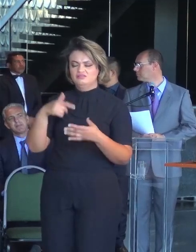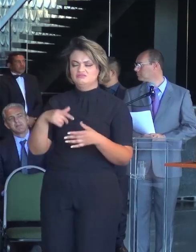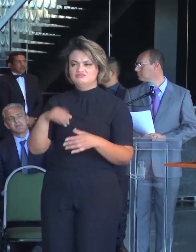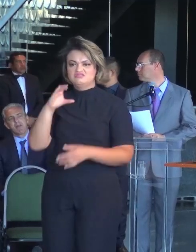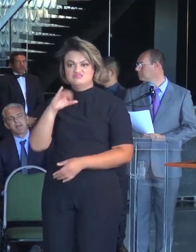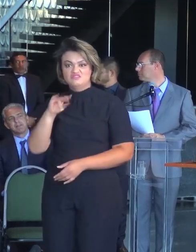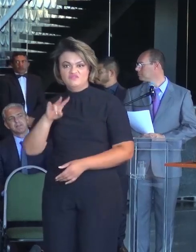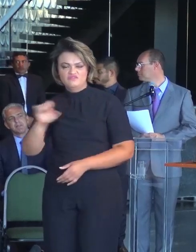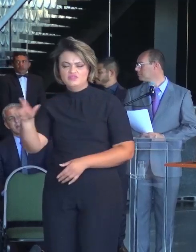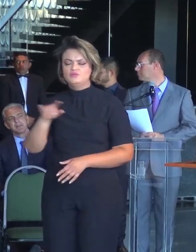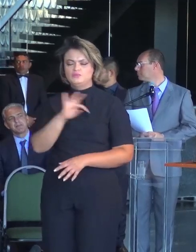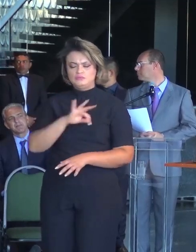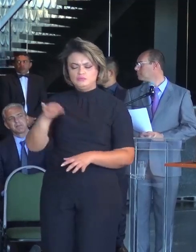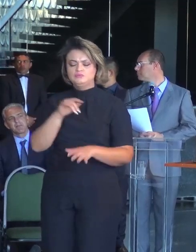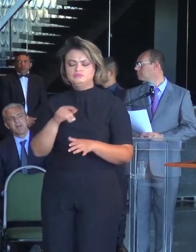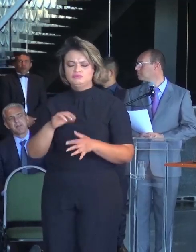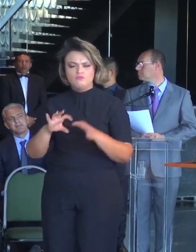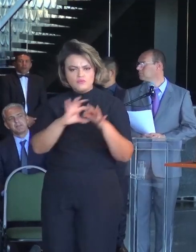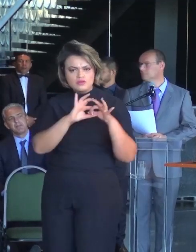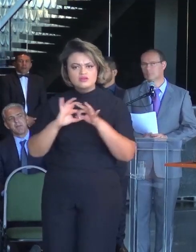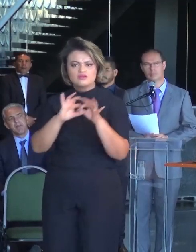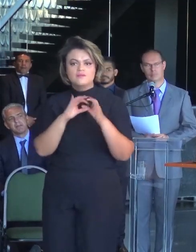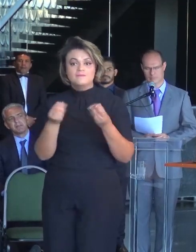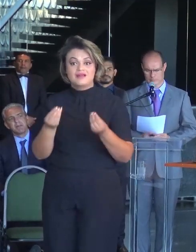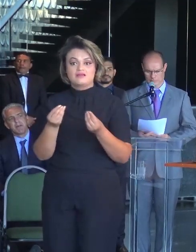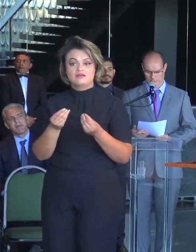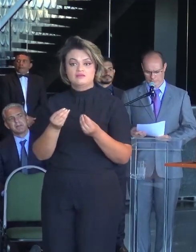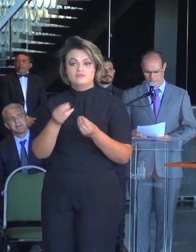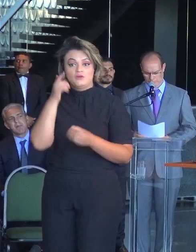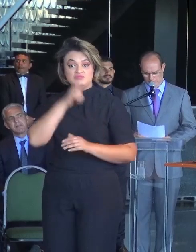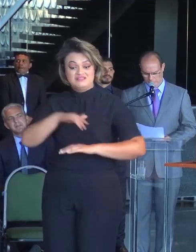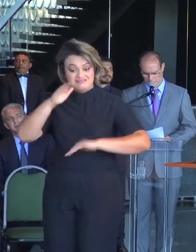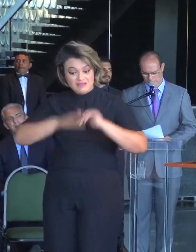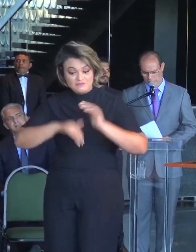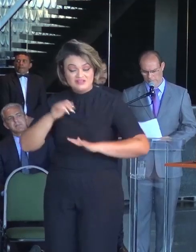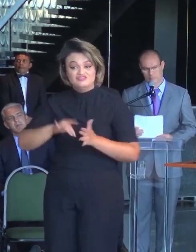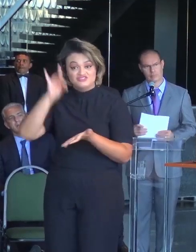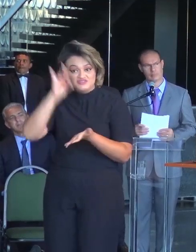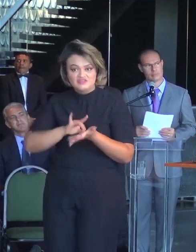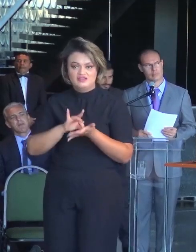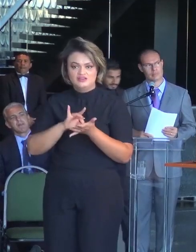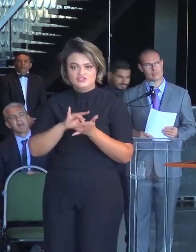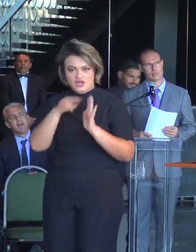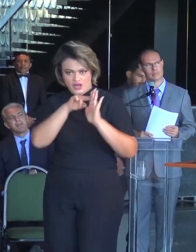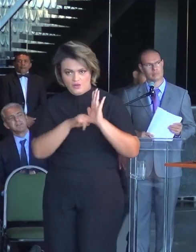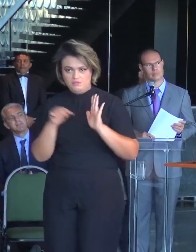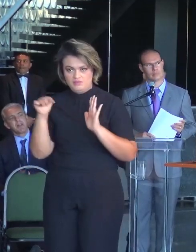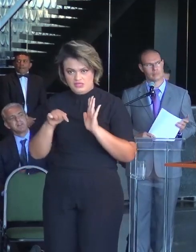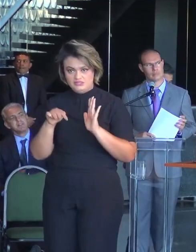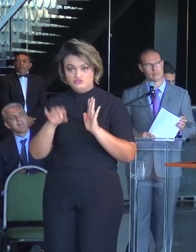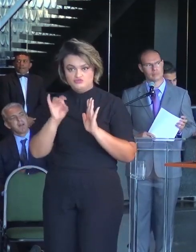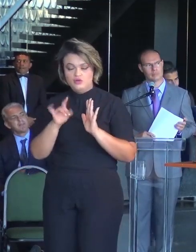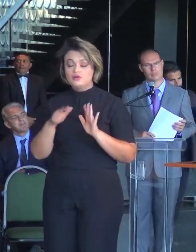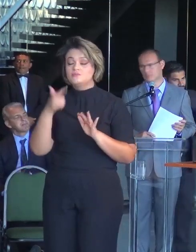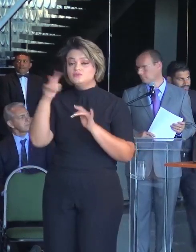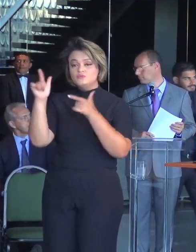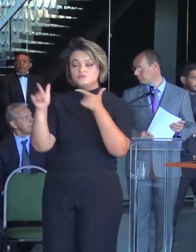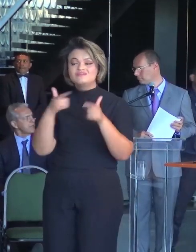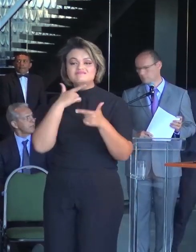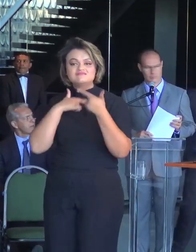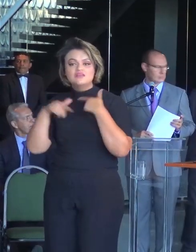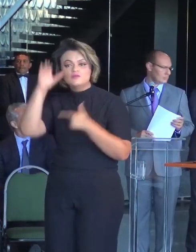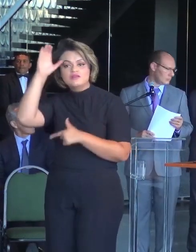civis, todos dando as mãos para fazer valer os termos, não só desta norma, mas dos